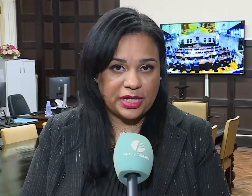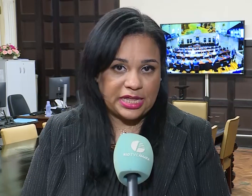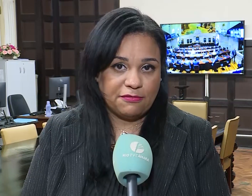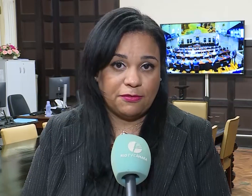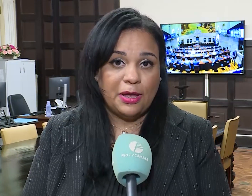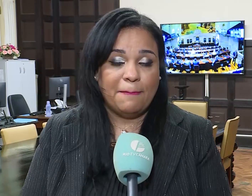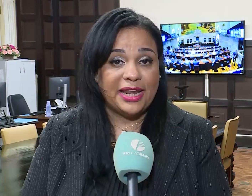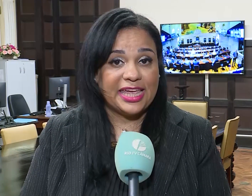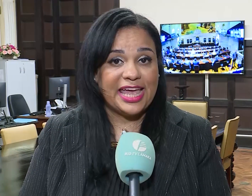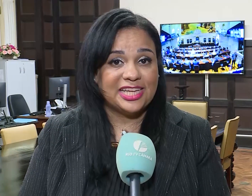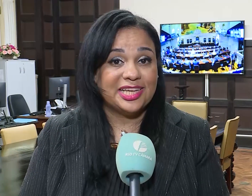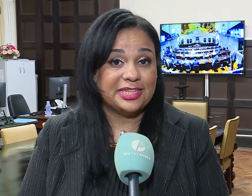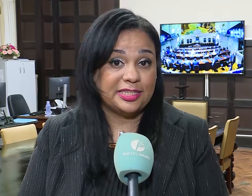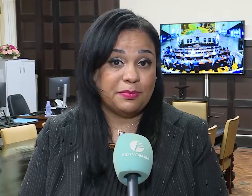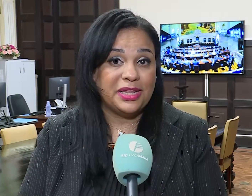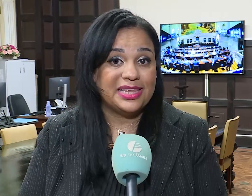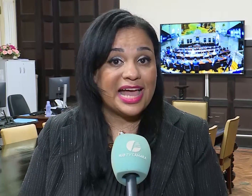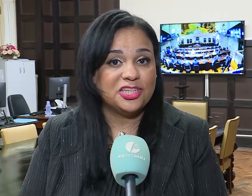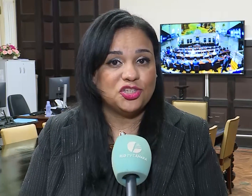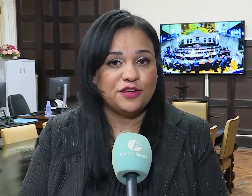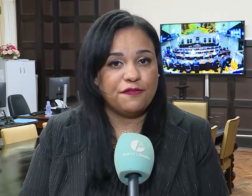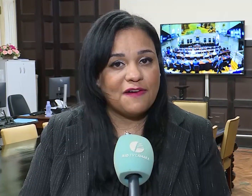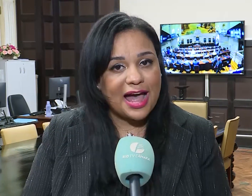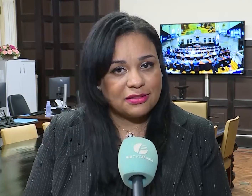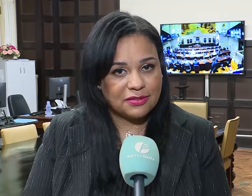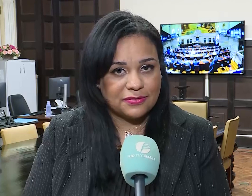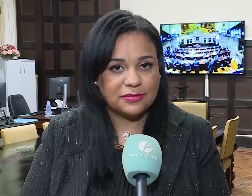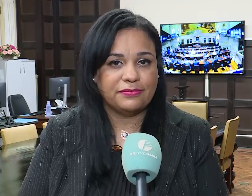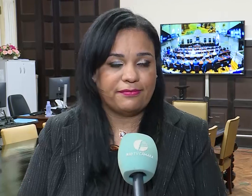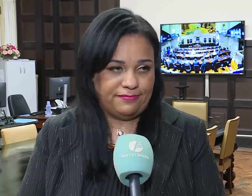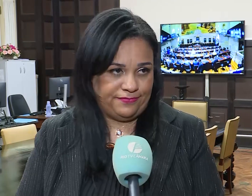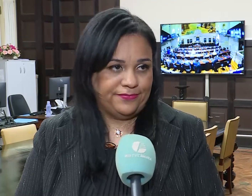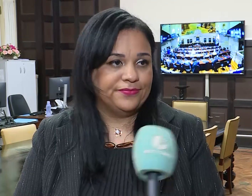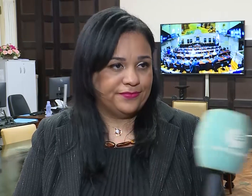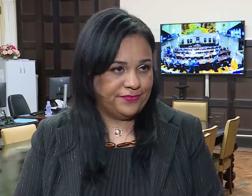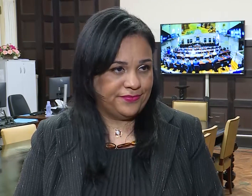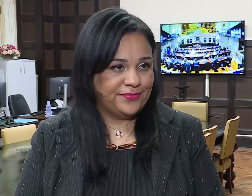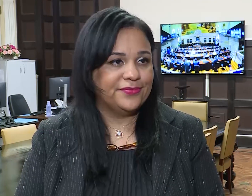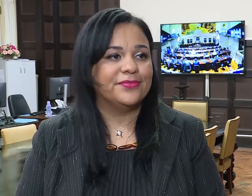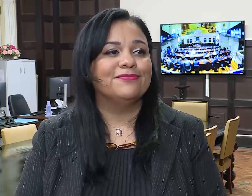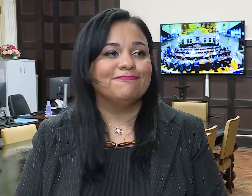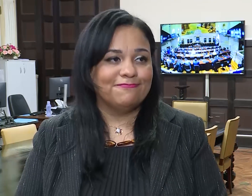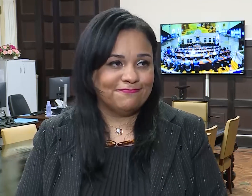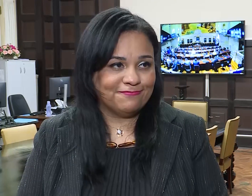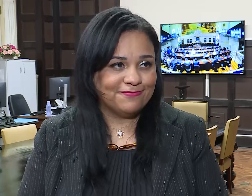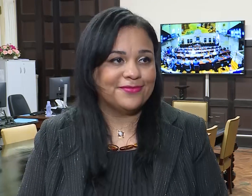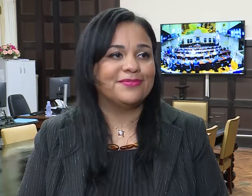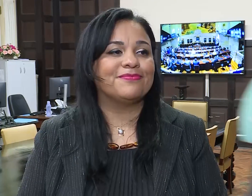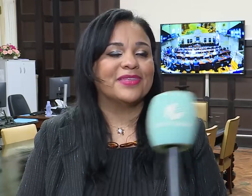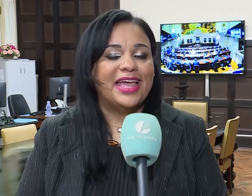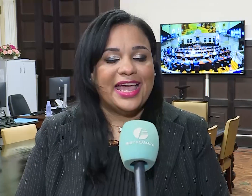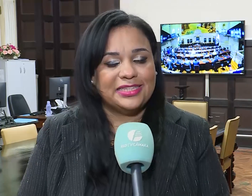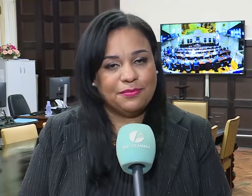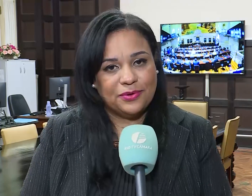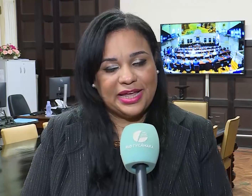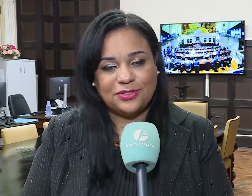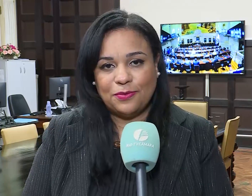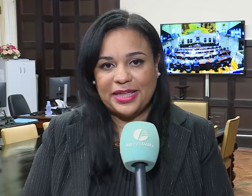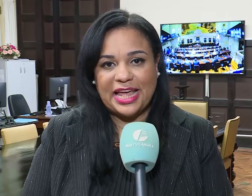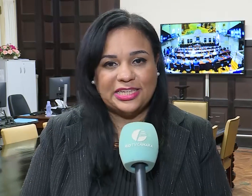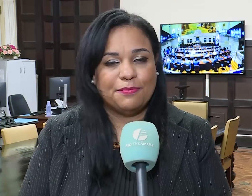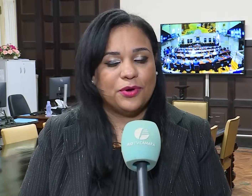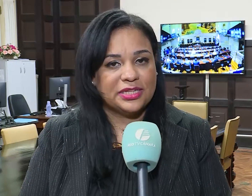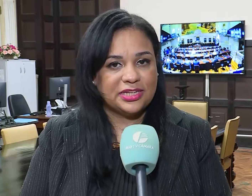por um crivo, para que haja acessibilidade de fato. Importante, então, essa homenagem.